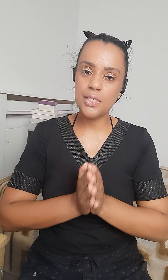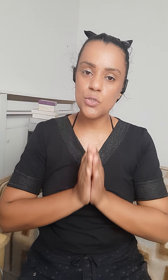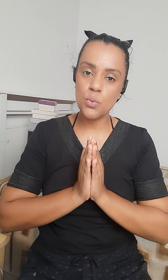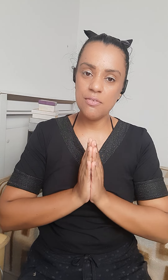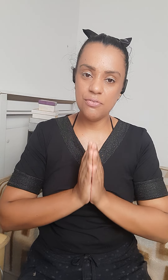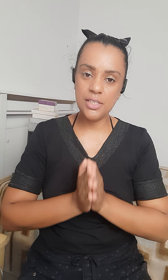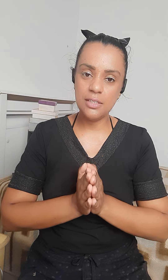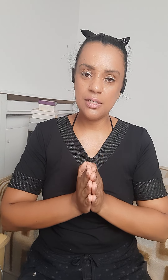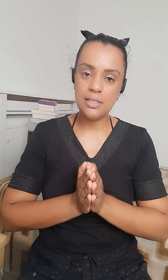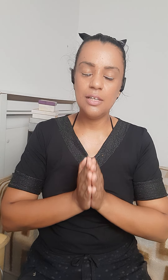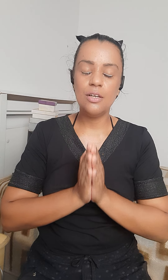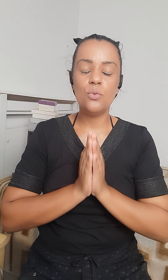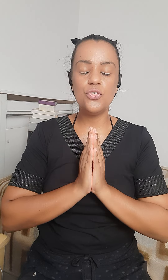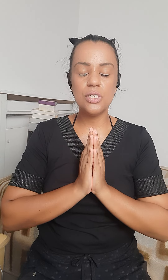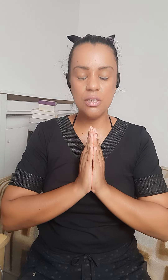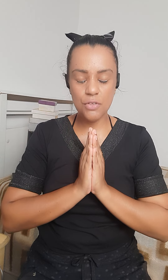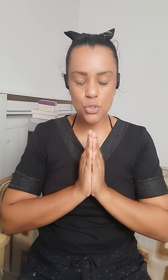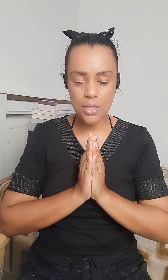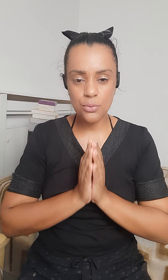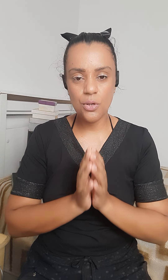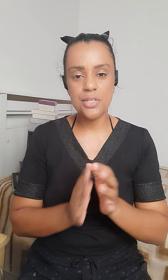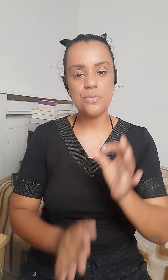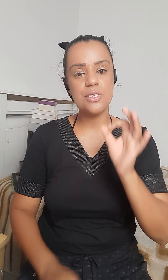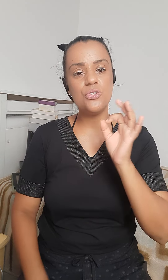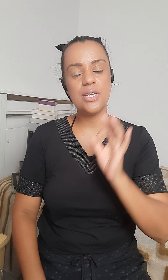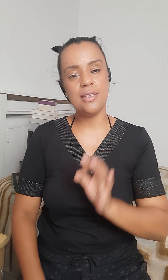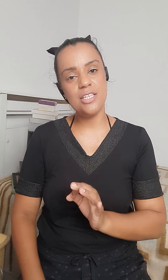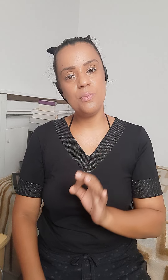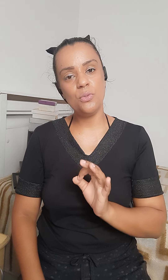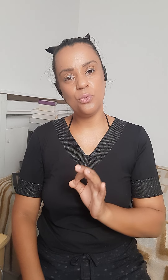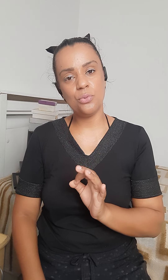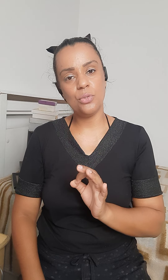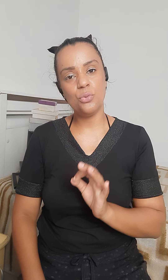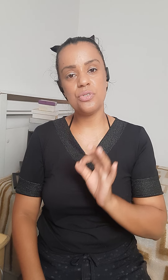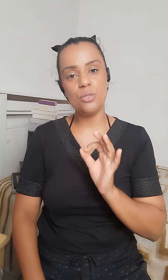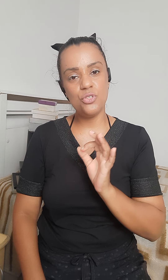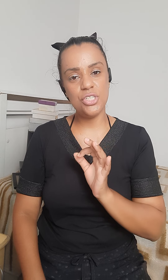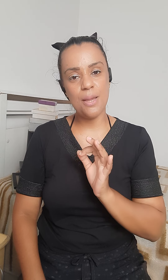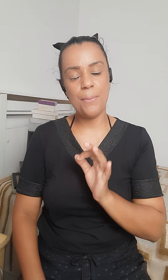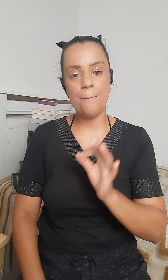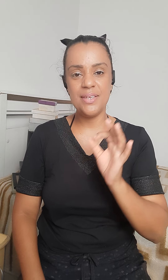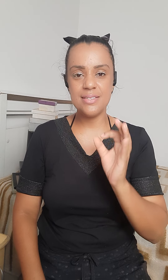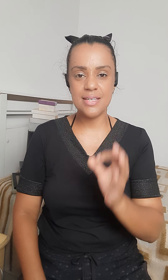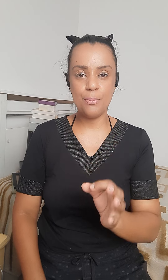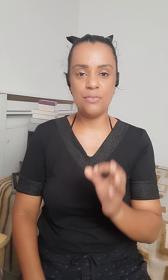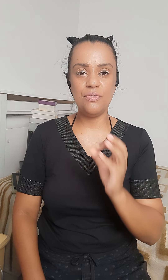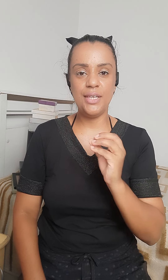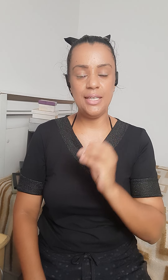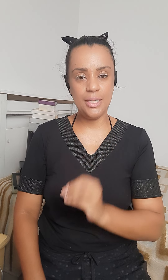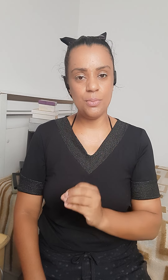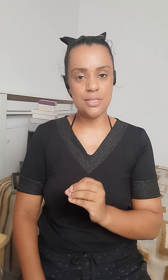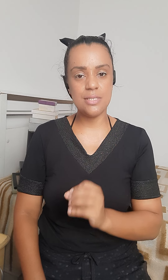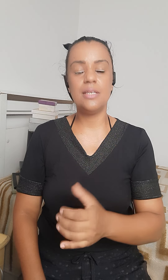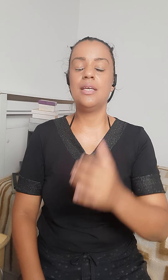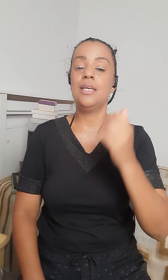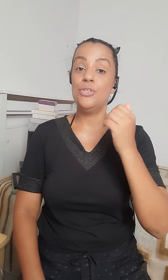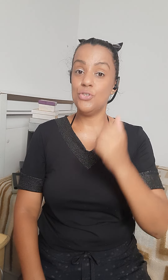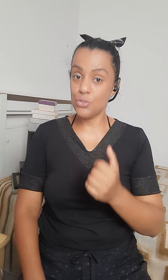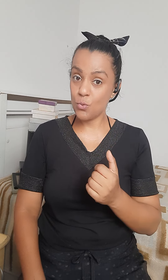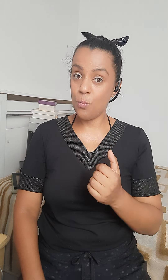sua vida, o dia tem 24 horas, se você não tirar 10 minutos do seu dia para pensar, para viver em Libras, desculpa, mas